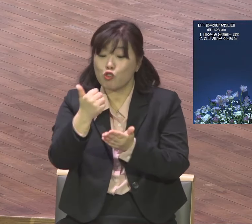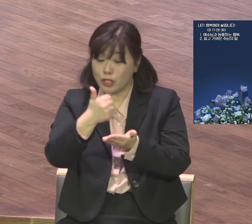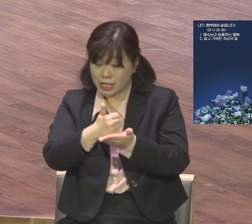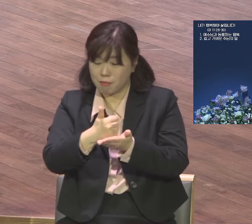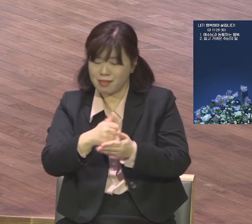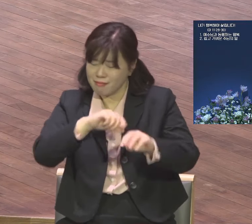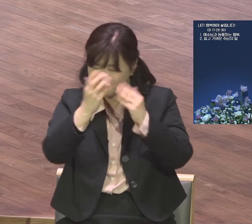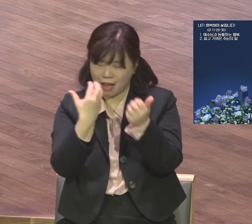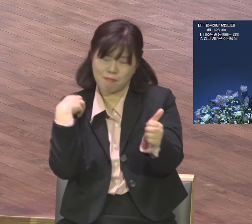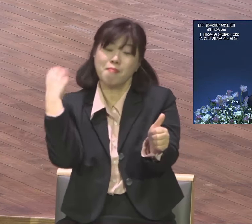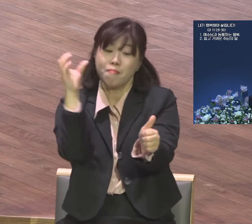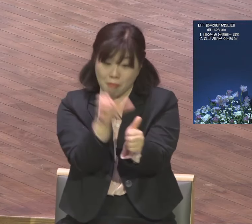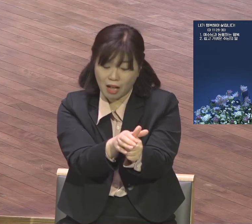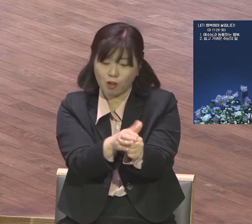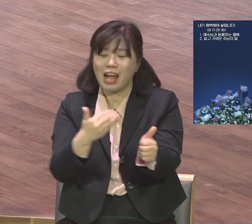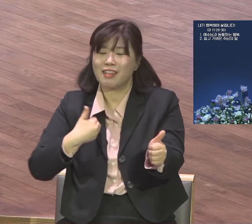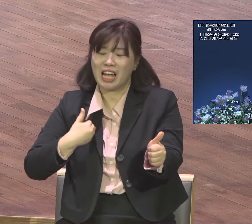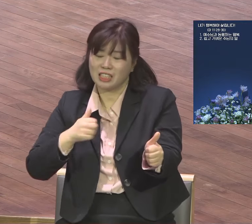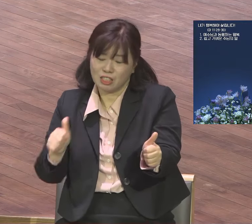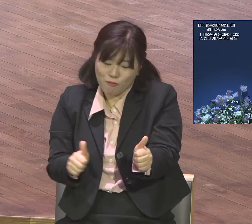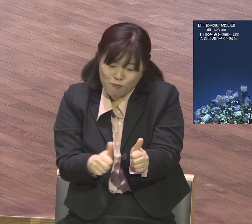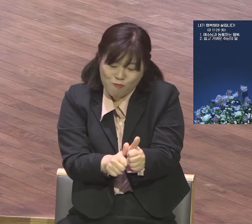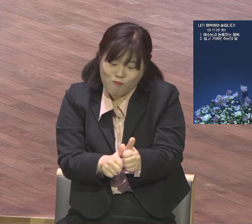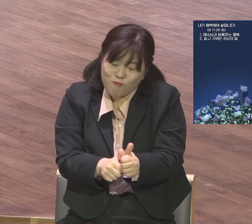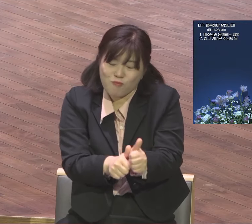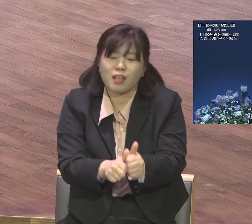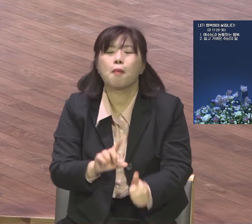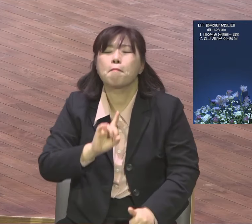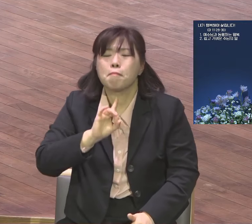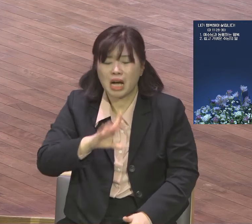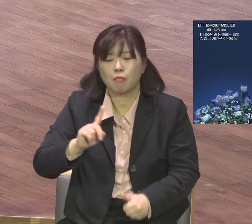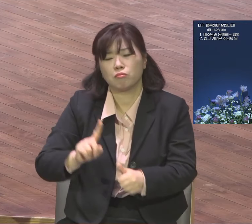믿으시기 바랍니다. 그것을 떠올리시기